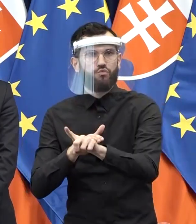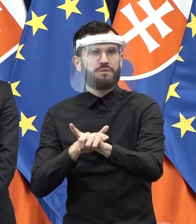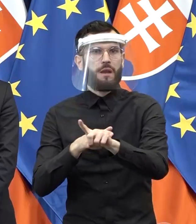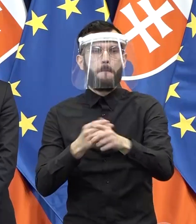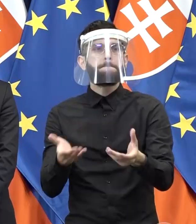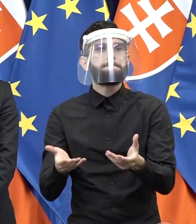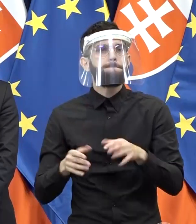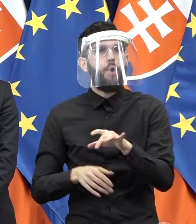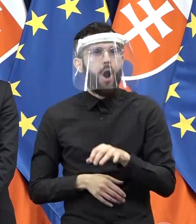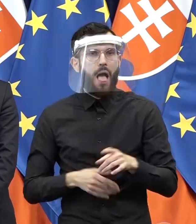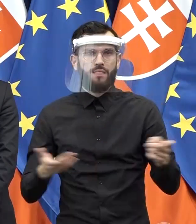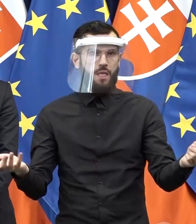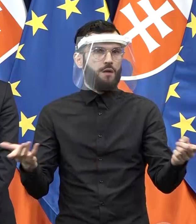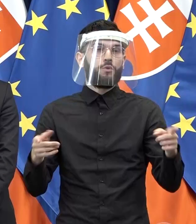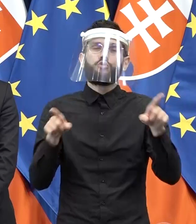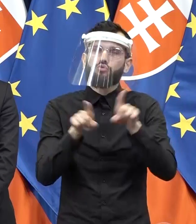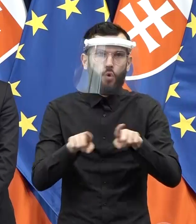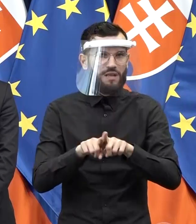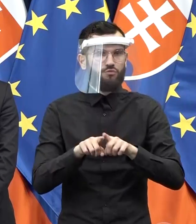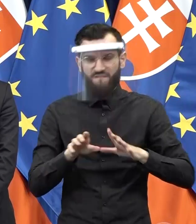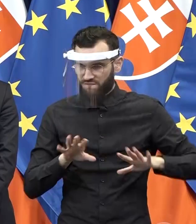pokladni v obchode, jednoducho všade.